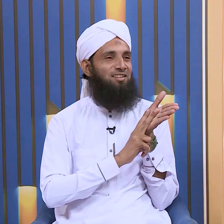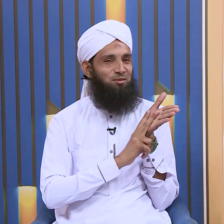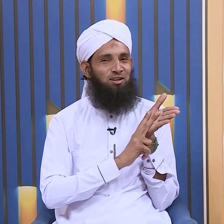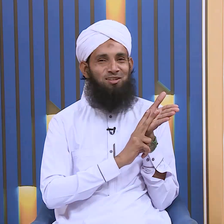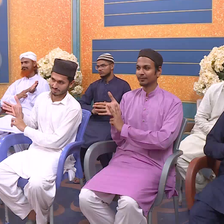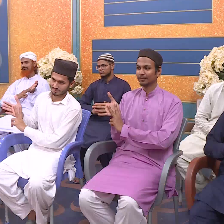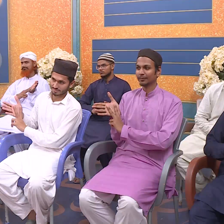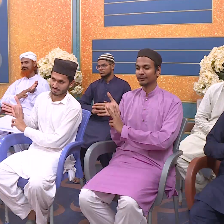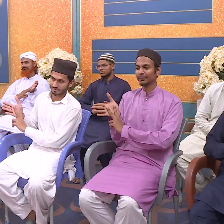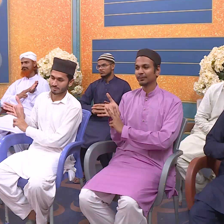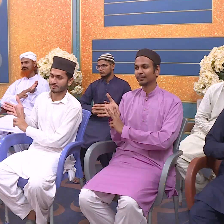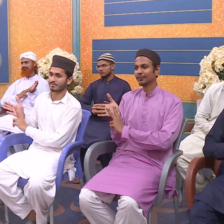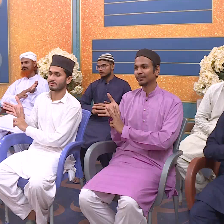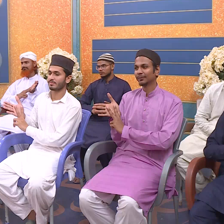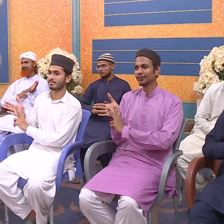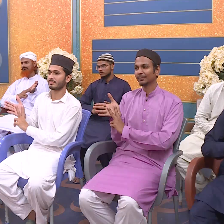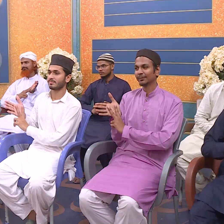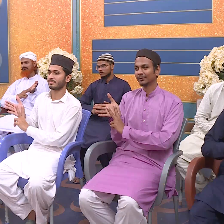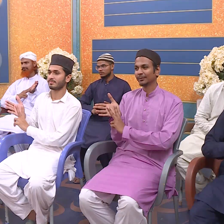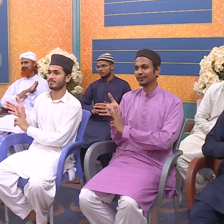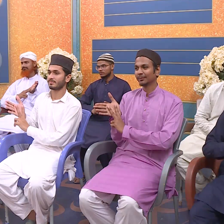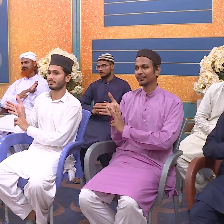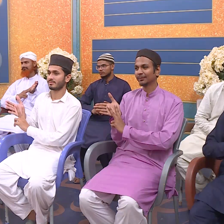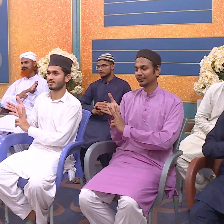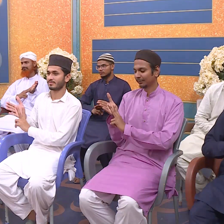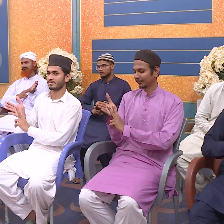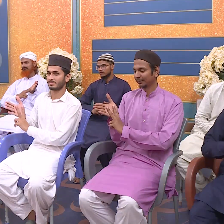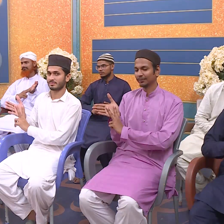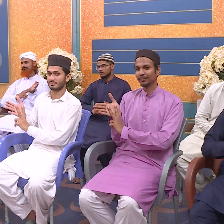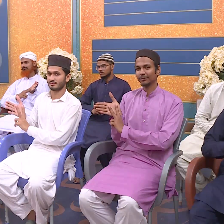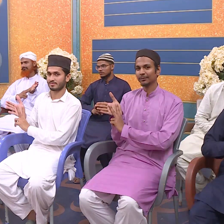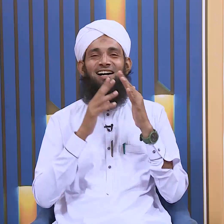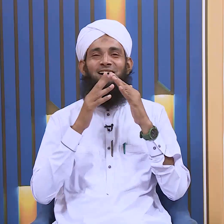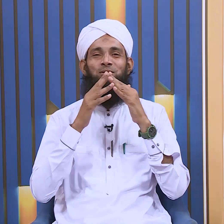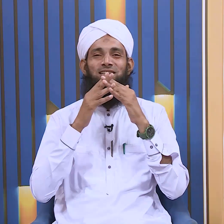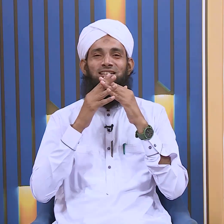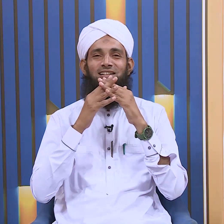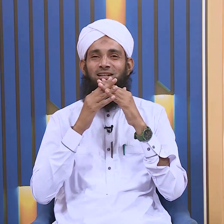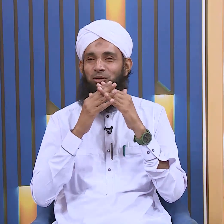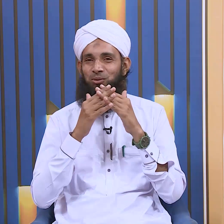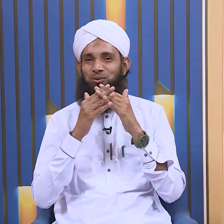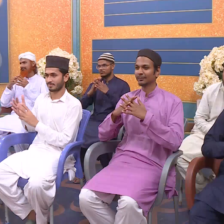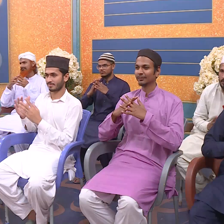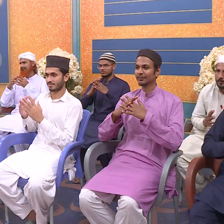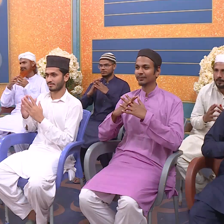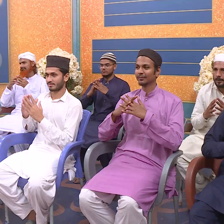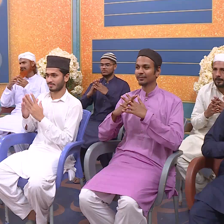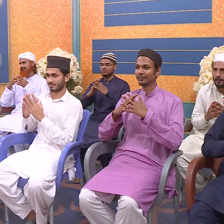بھی سمجھ رہے ہوں یہ تو اتنا آسان ہے. وی, جی ہاں یہ بہت آسان ہے. وی. جی ہاں وی. اب ڈبلیو, ٹھیک ہے,